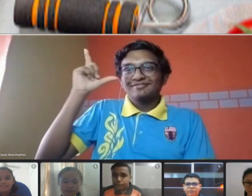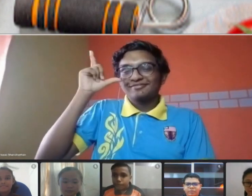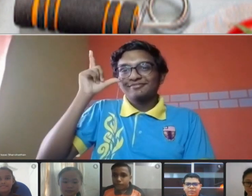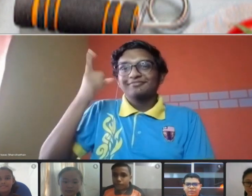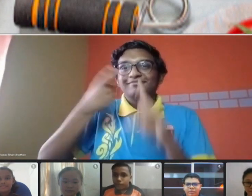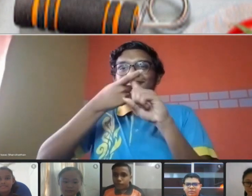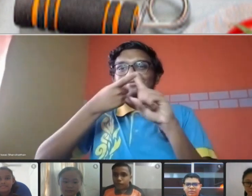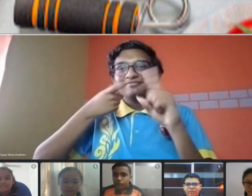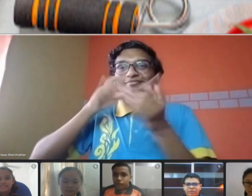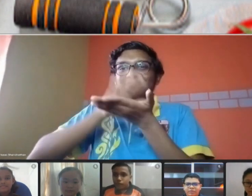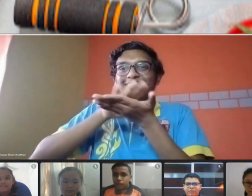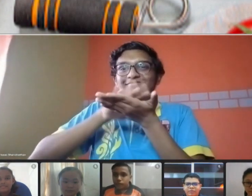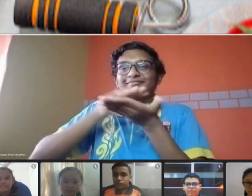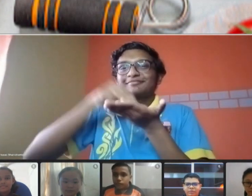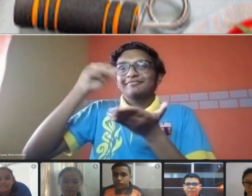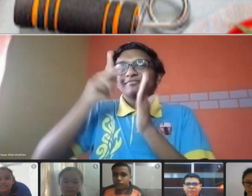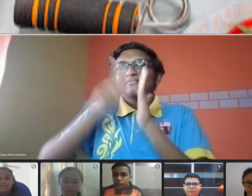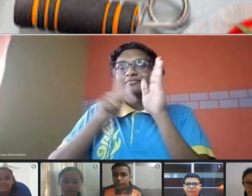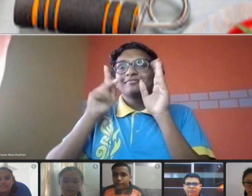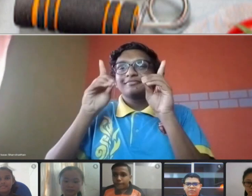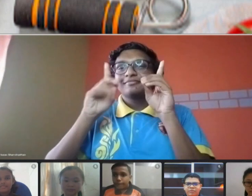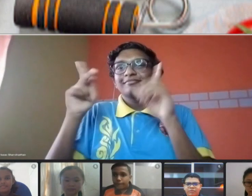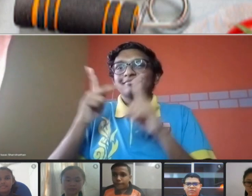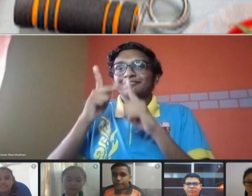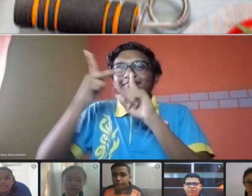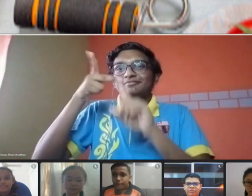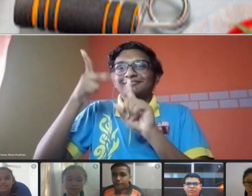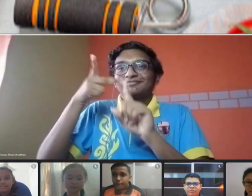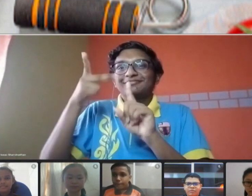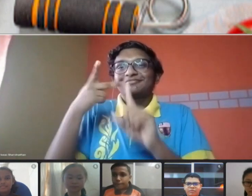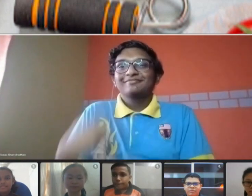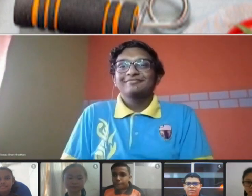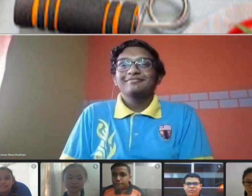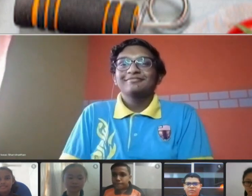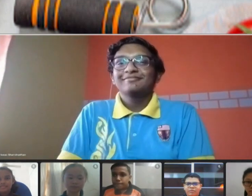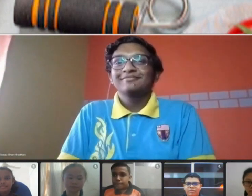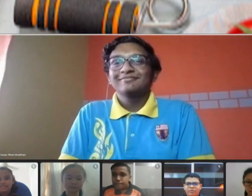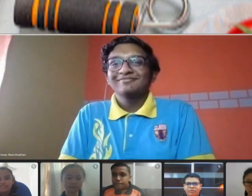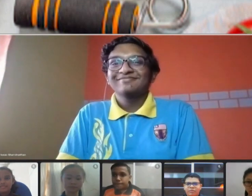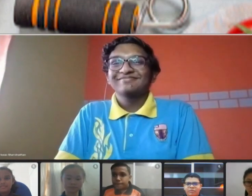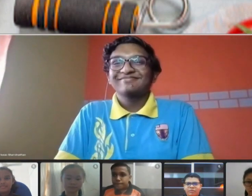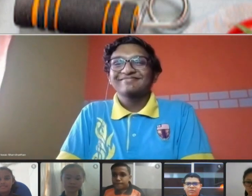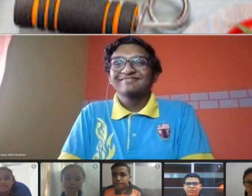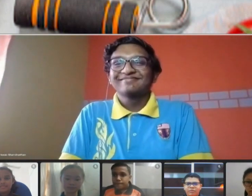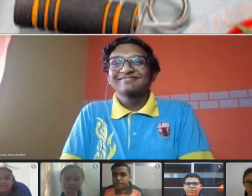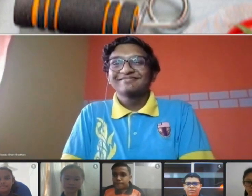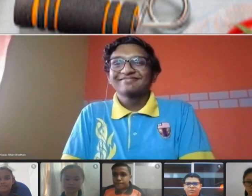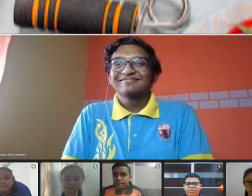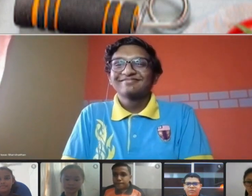Kalman Isaac. Dari Sekolah Menengah Pendidikan Khas Persekutuan Pulau Pinang. Okey. Terima kasih.